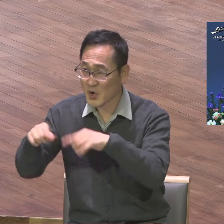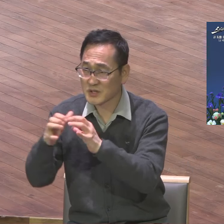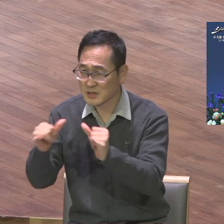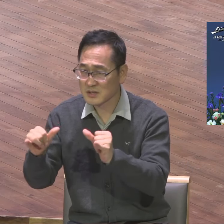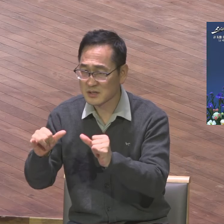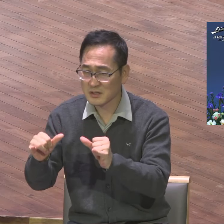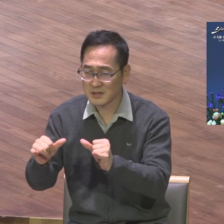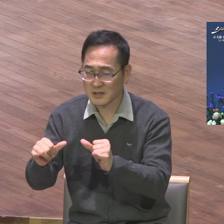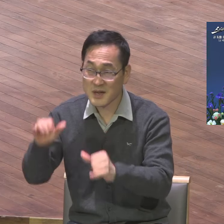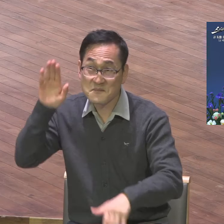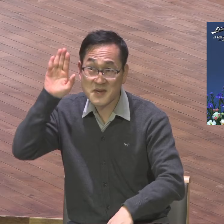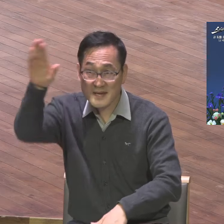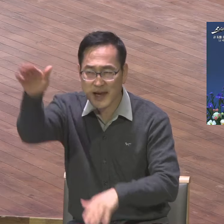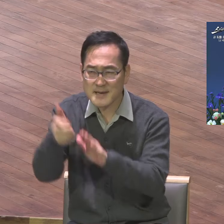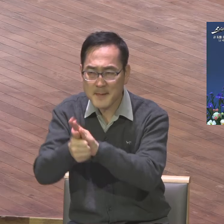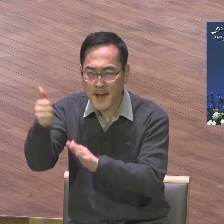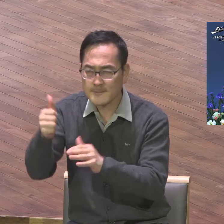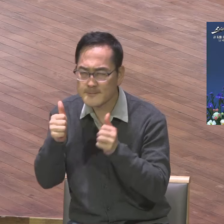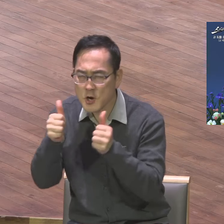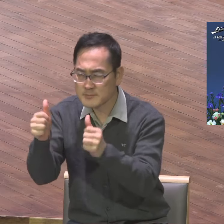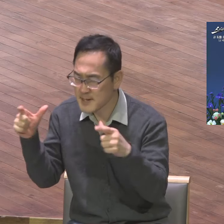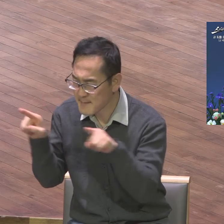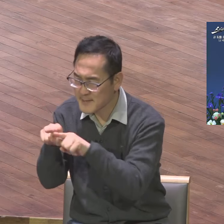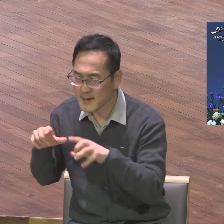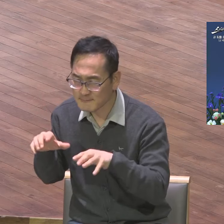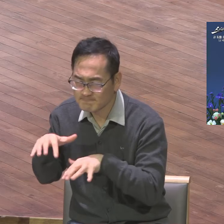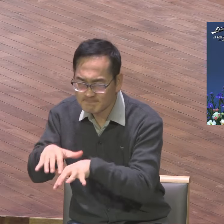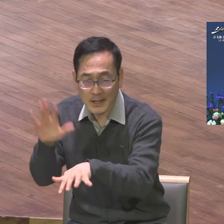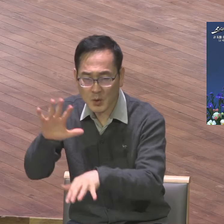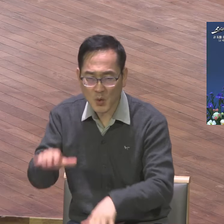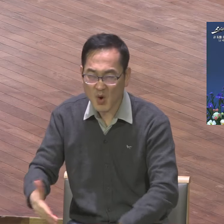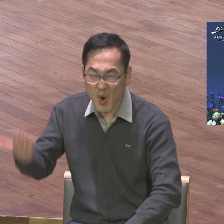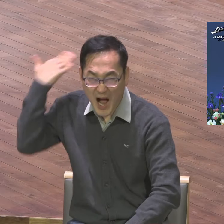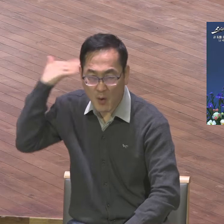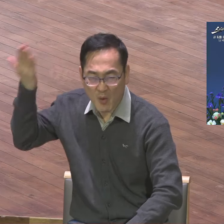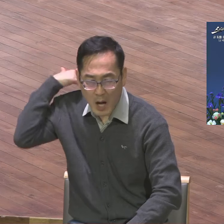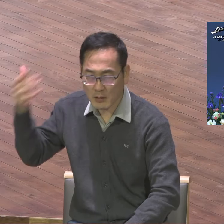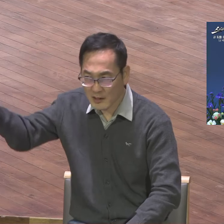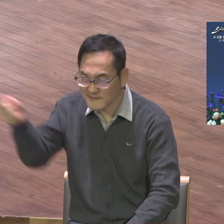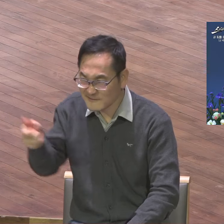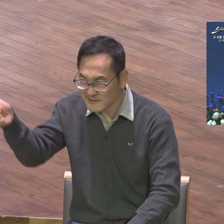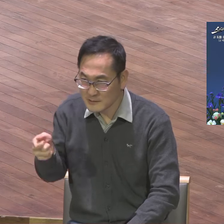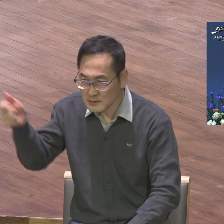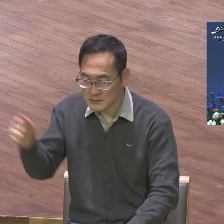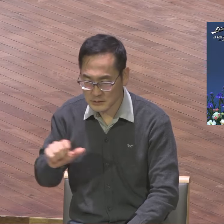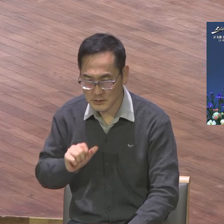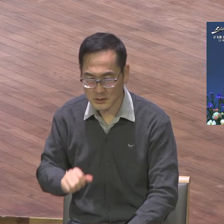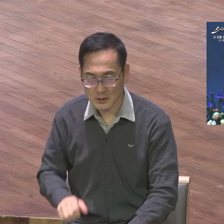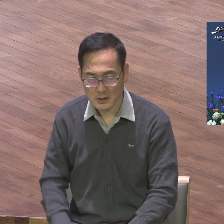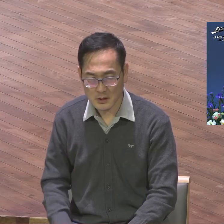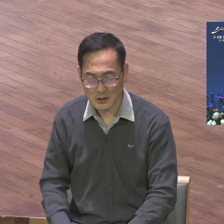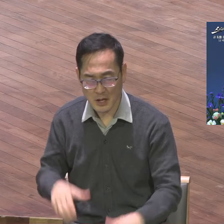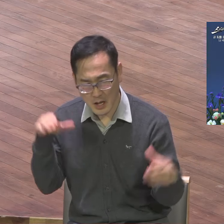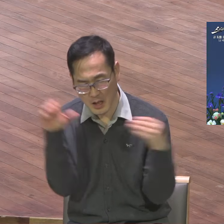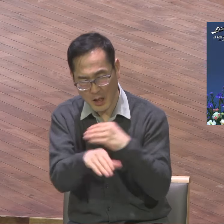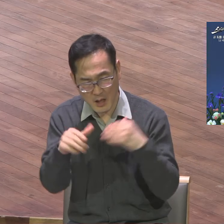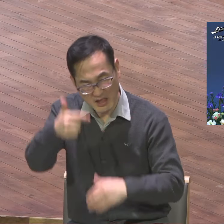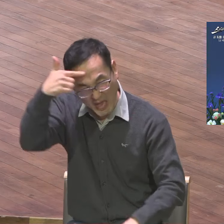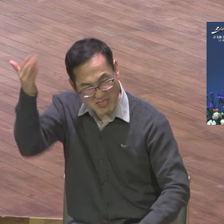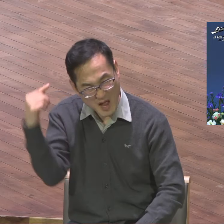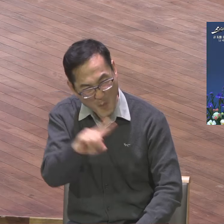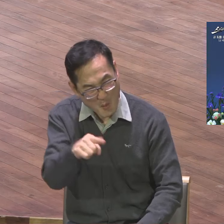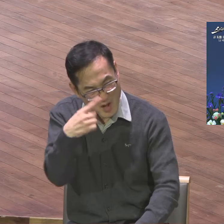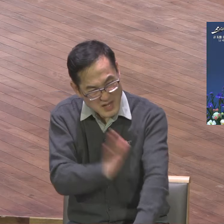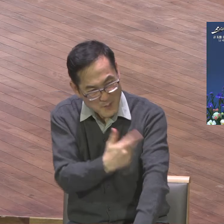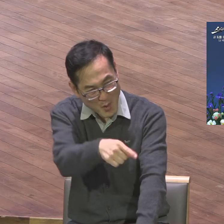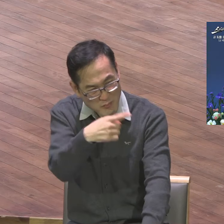그거 가지고 당리당락에 그냥 빠져가지고 국민들이 한숨만 푹푹 쉬고 있습니다. 정말 뉴스